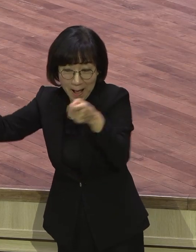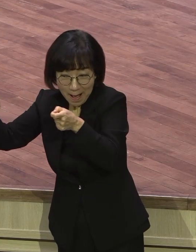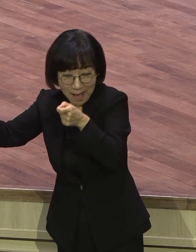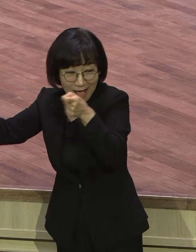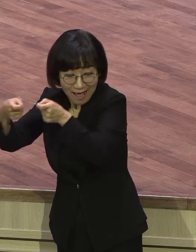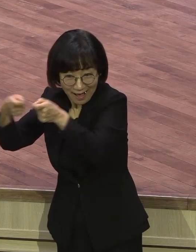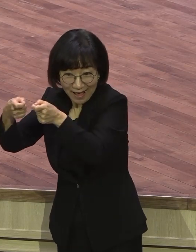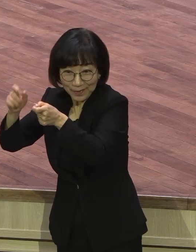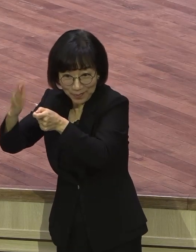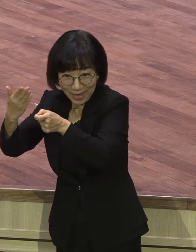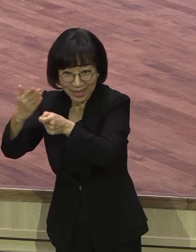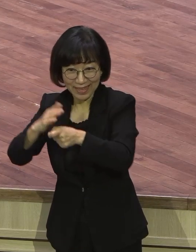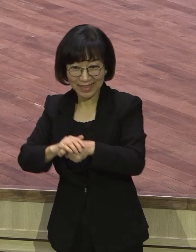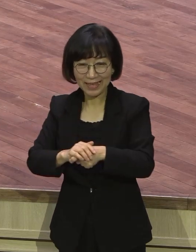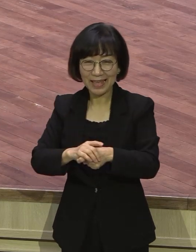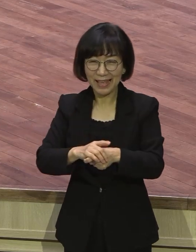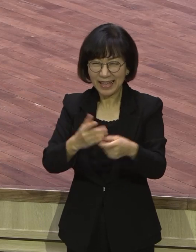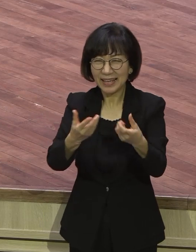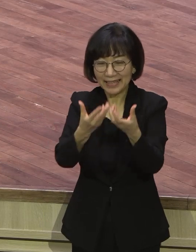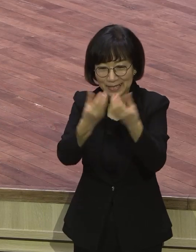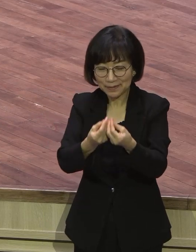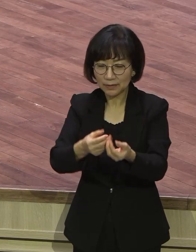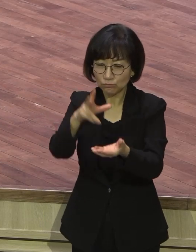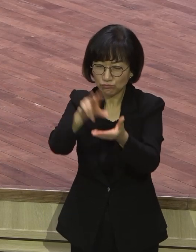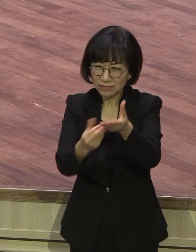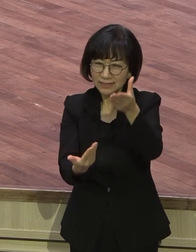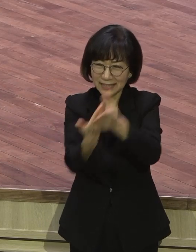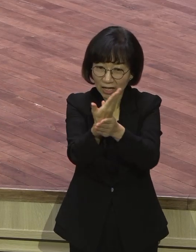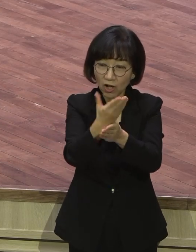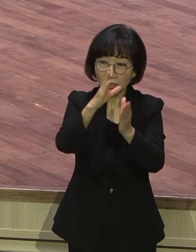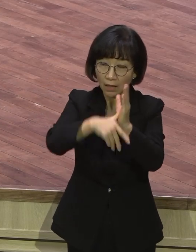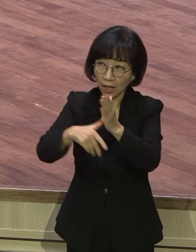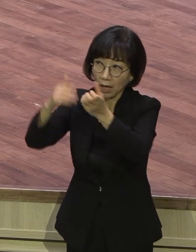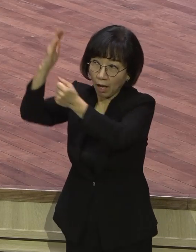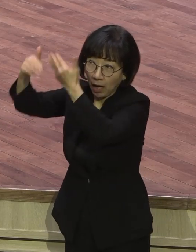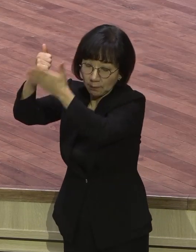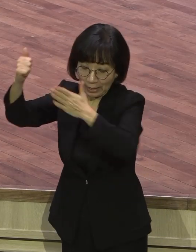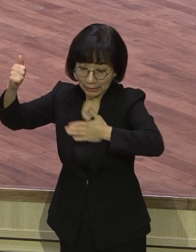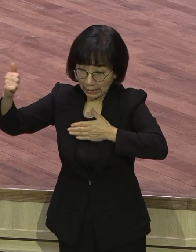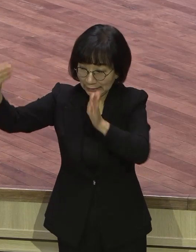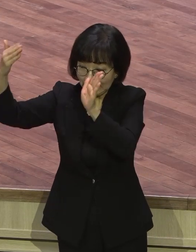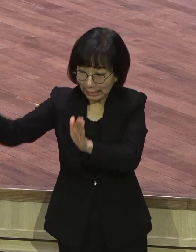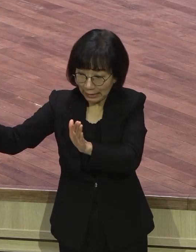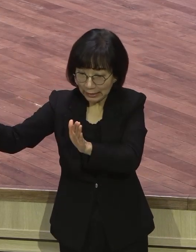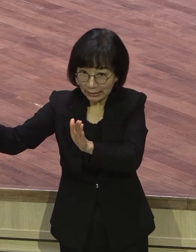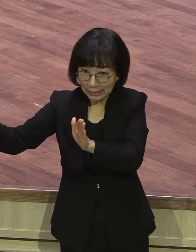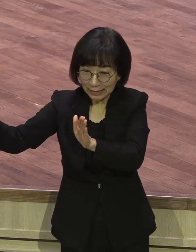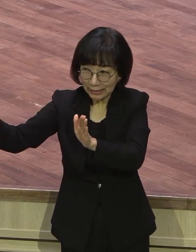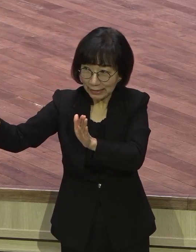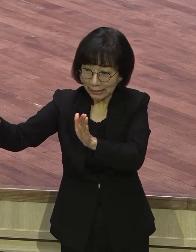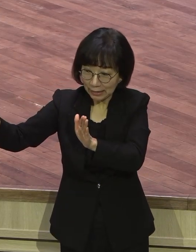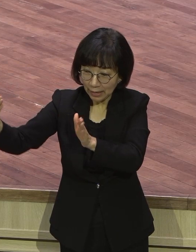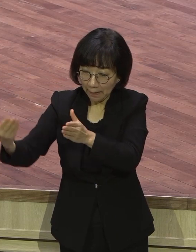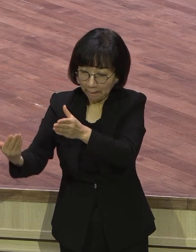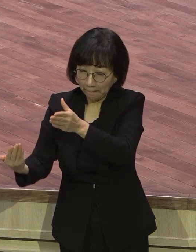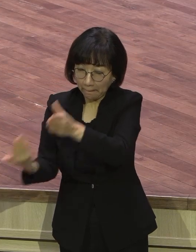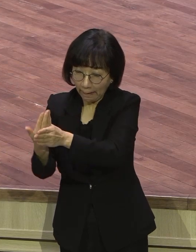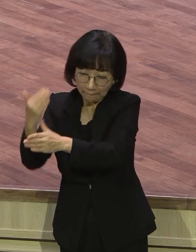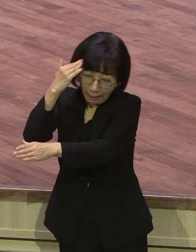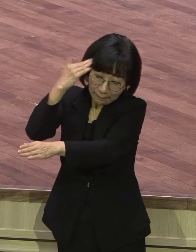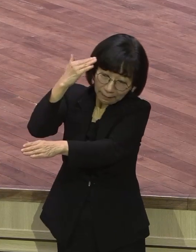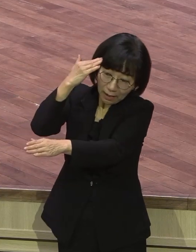아무리 무슨 큰 위기가 차다고 역경 가운데 있다 할지라도 주님과 나 사이에 영적 소통이 걸림돌만